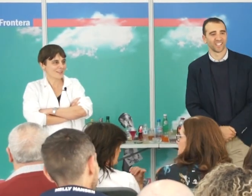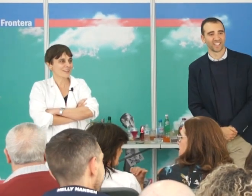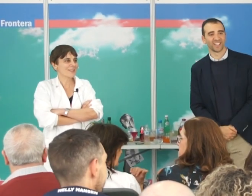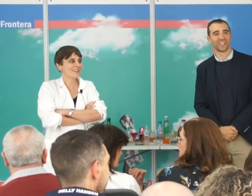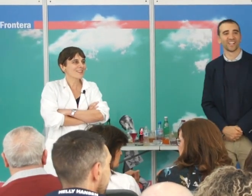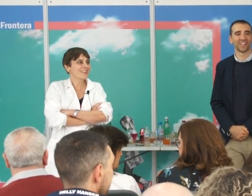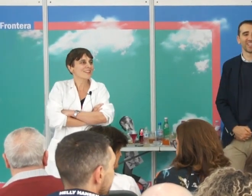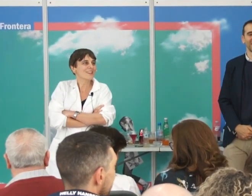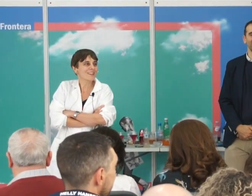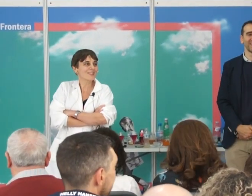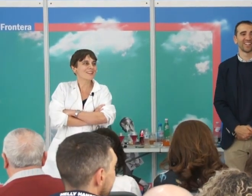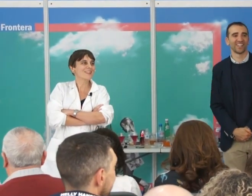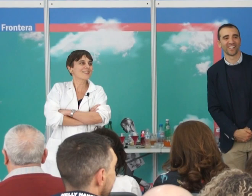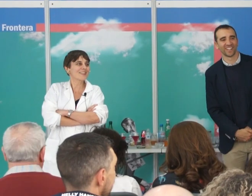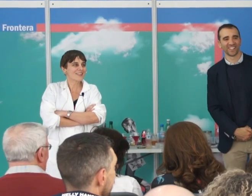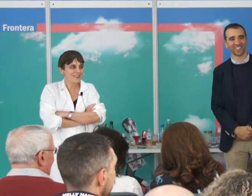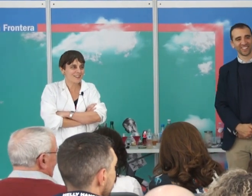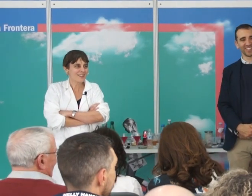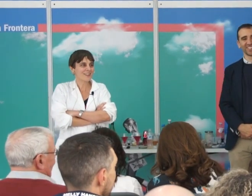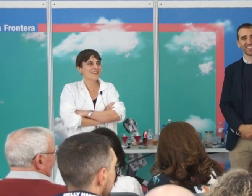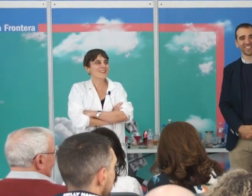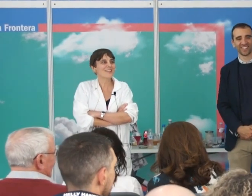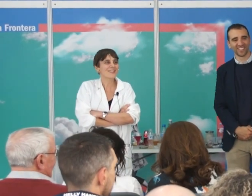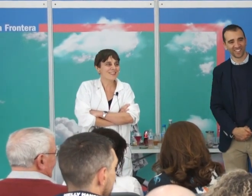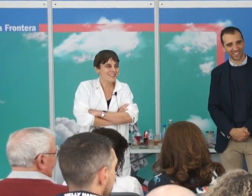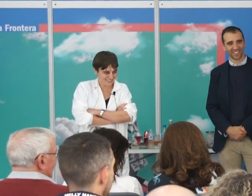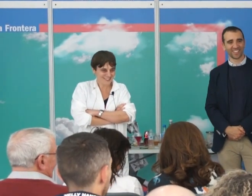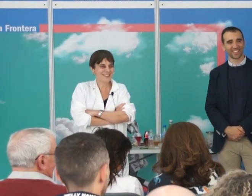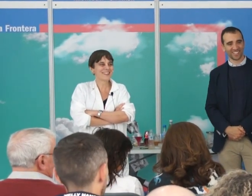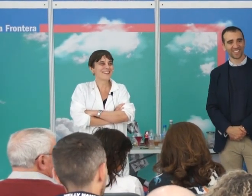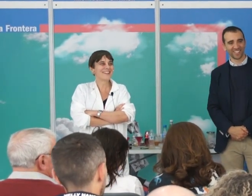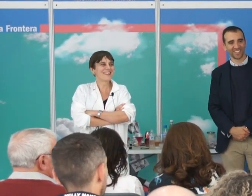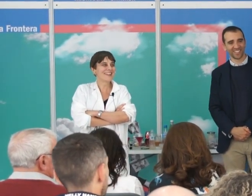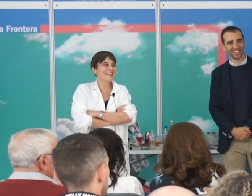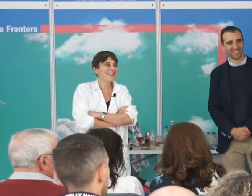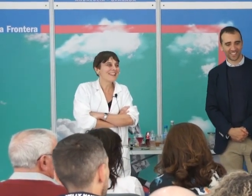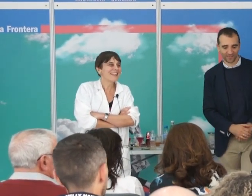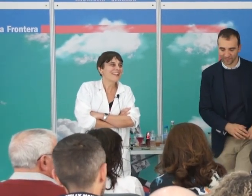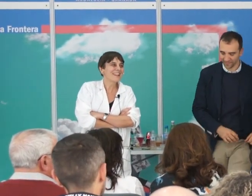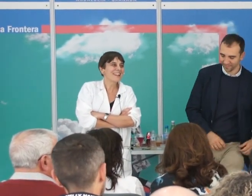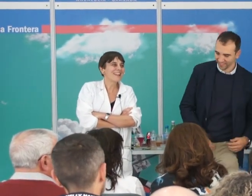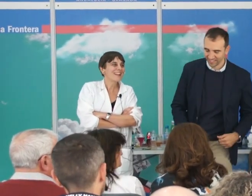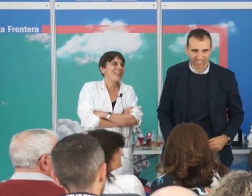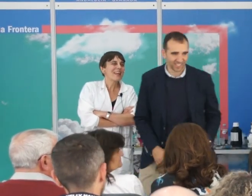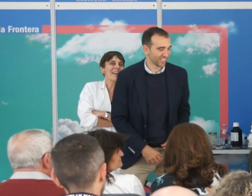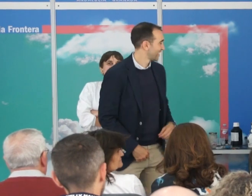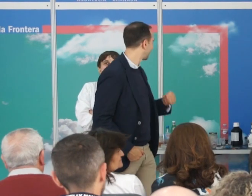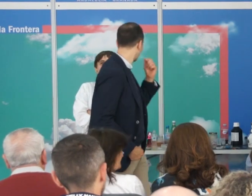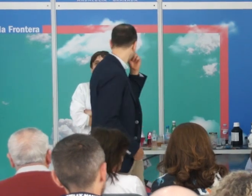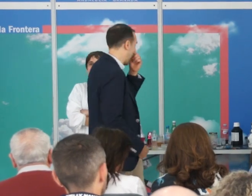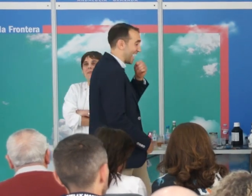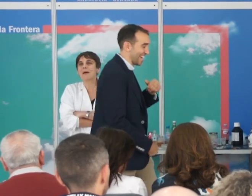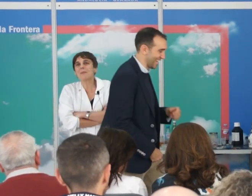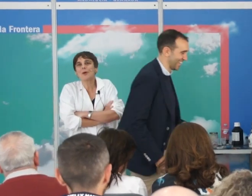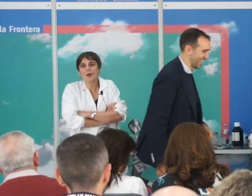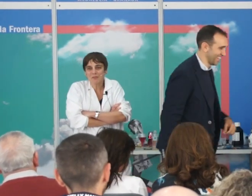más? Me quiero agradecerme la presentación fantástica, nos hemos pasado bien, hemos descubierto cosillas. ¿Y cómo es ese modo de girar?